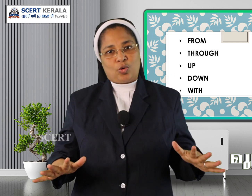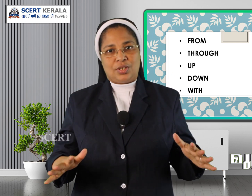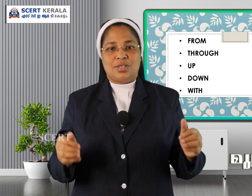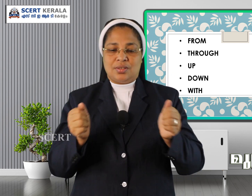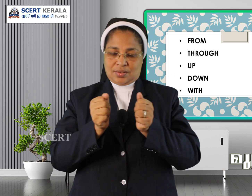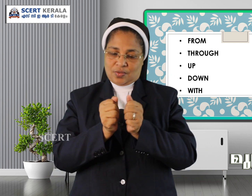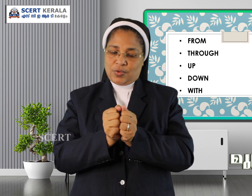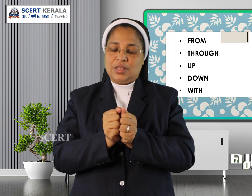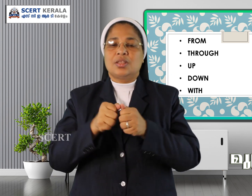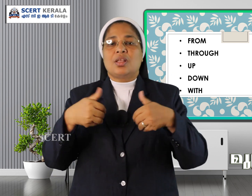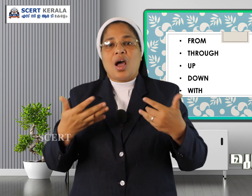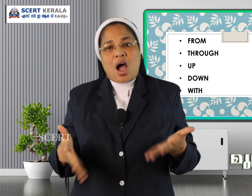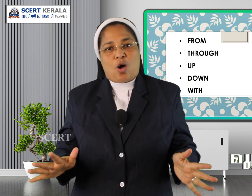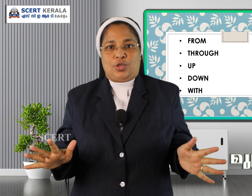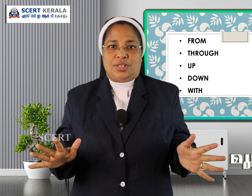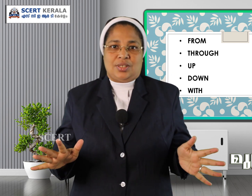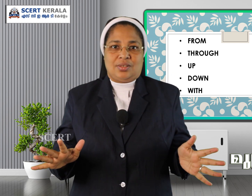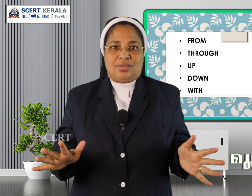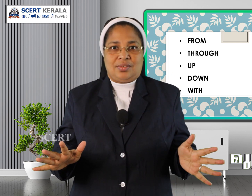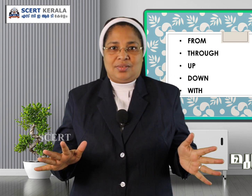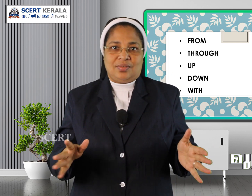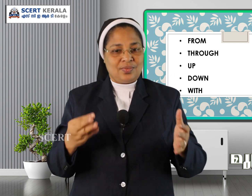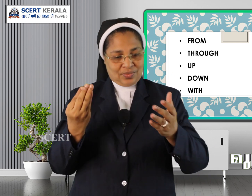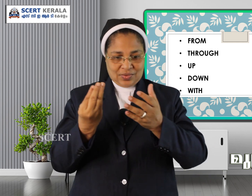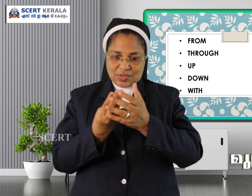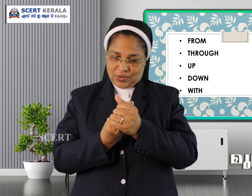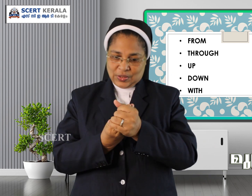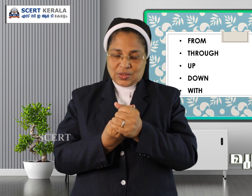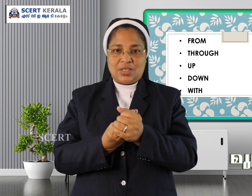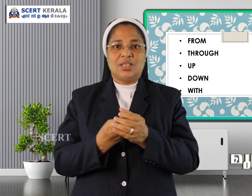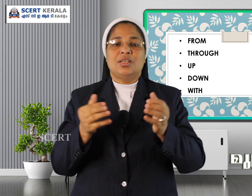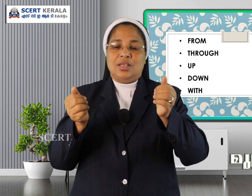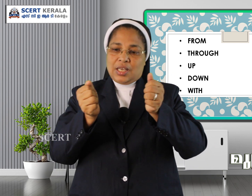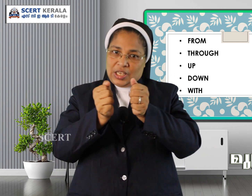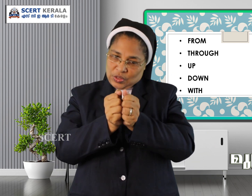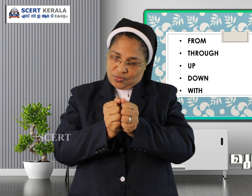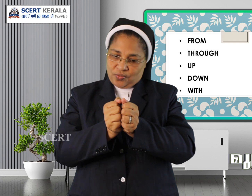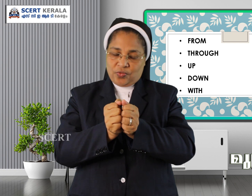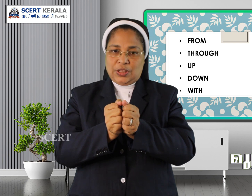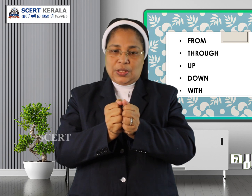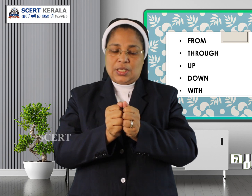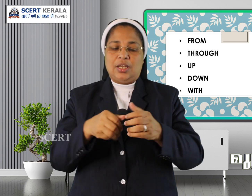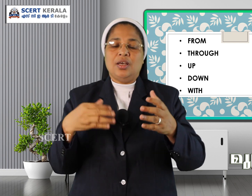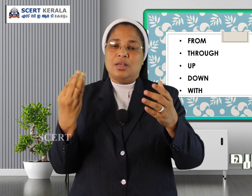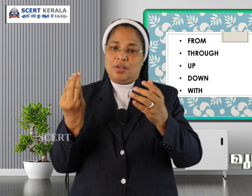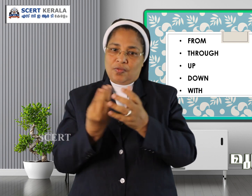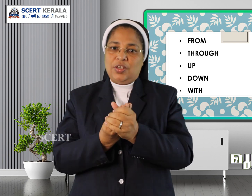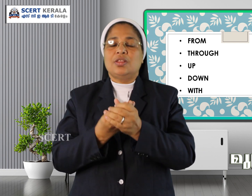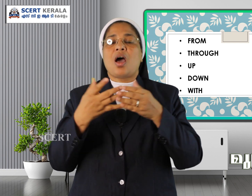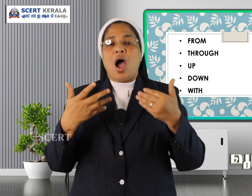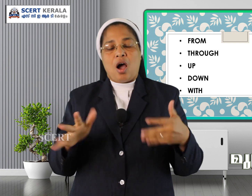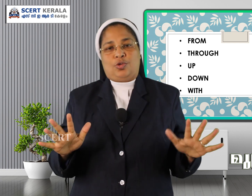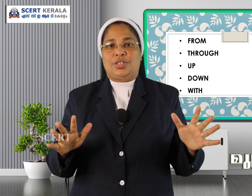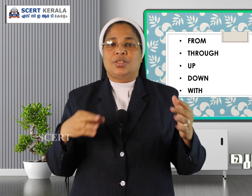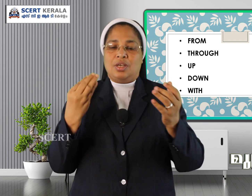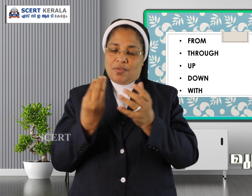out with out the with ഇതും with തന്നെ with out